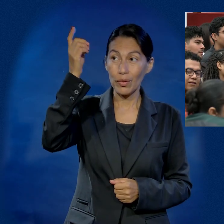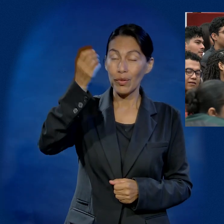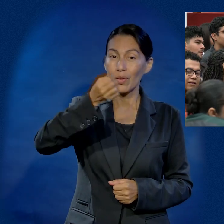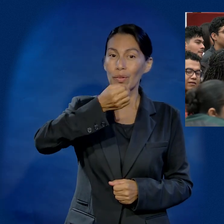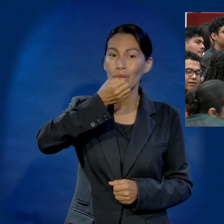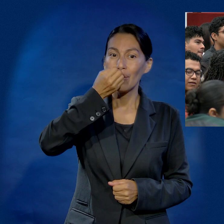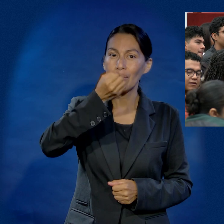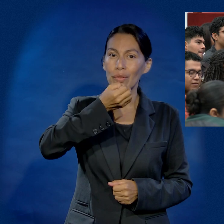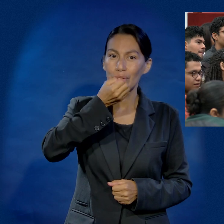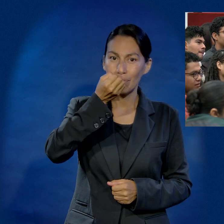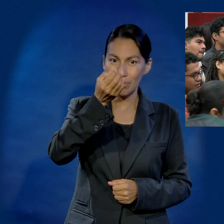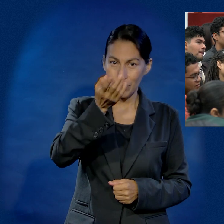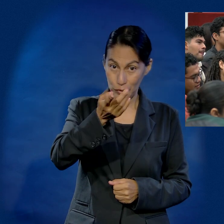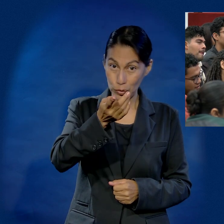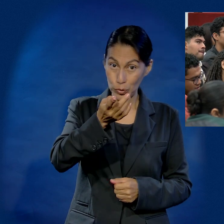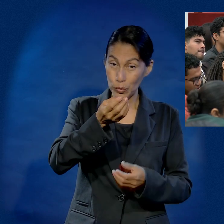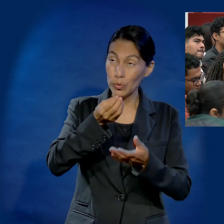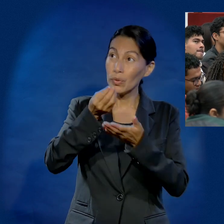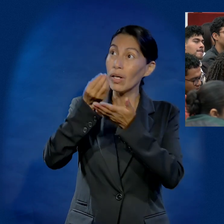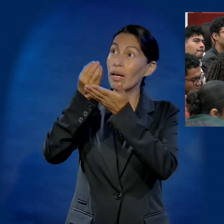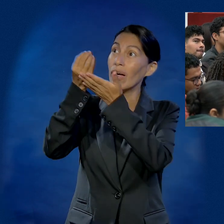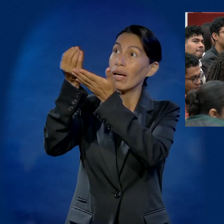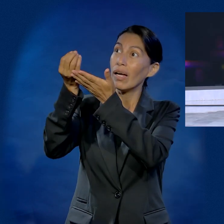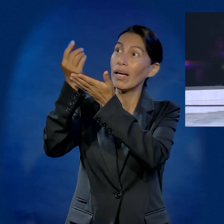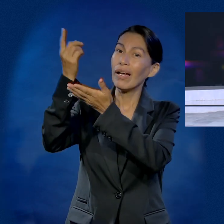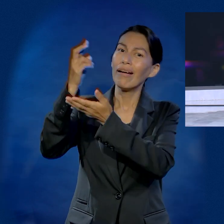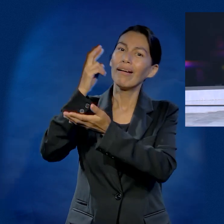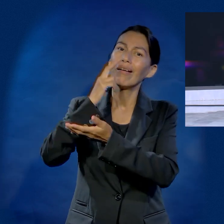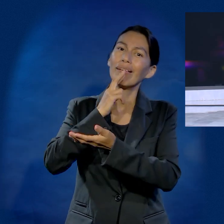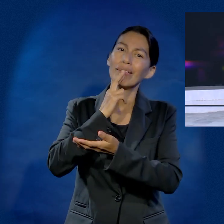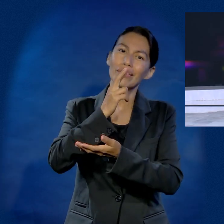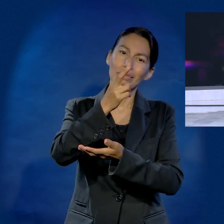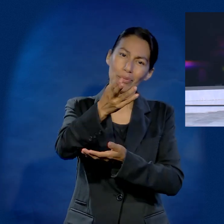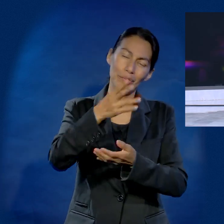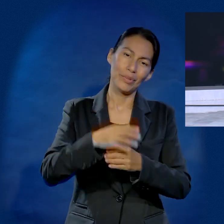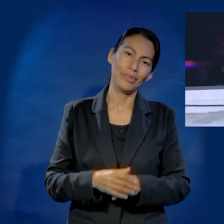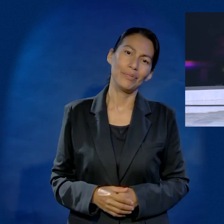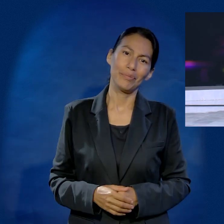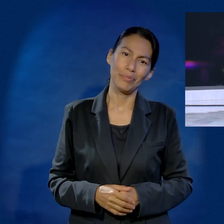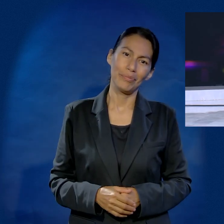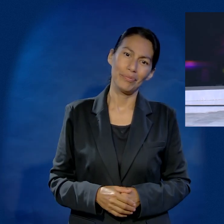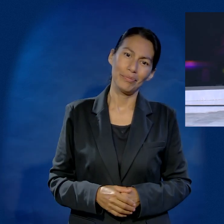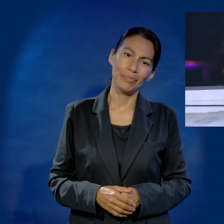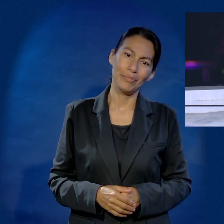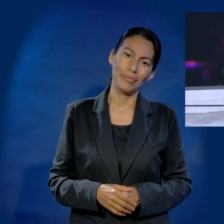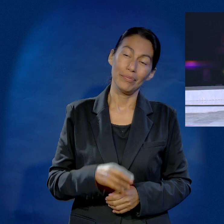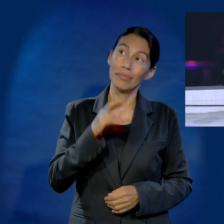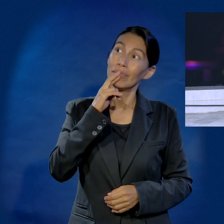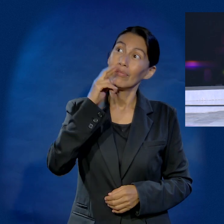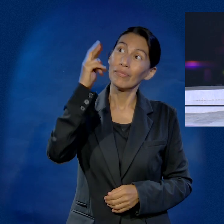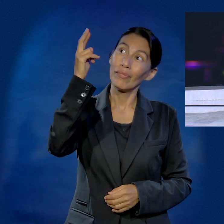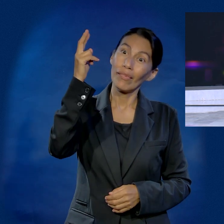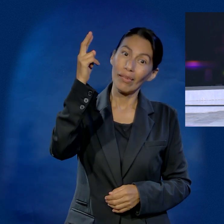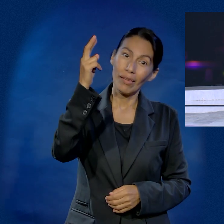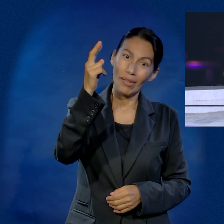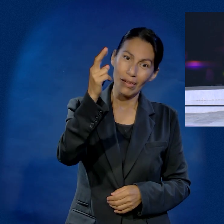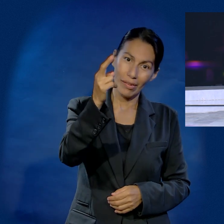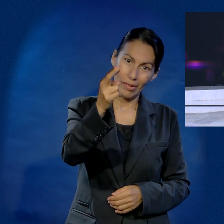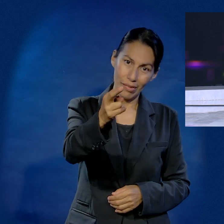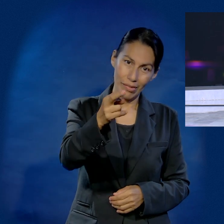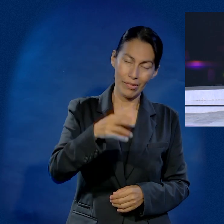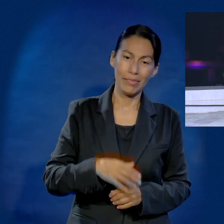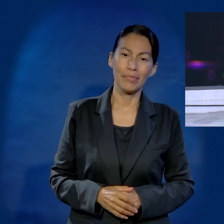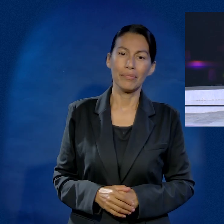Dios va a contestar tu oración, pero ponlo en sus manos, ponlo.